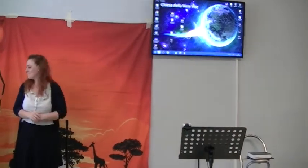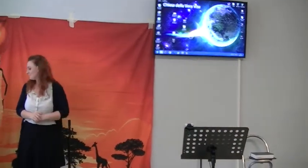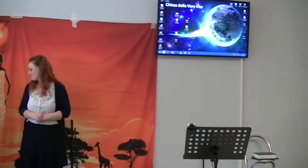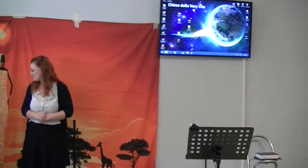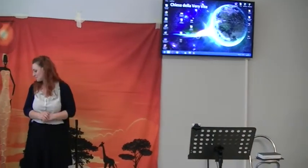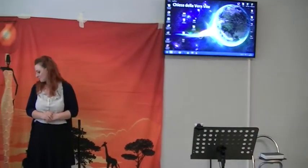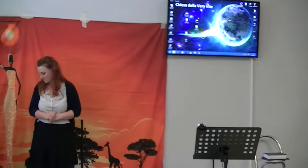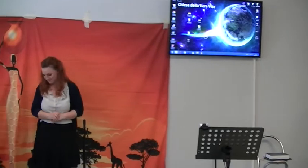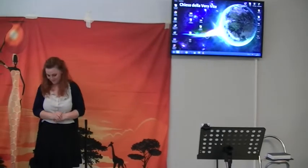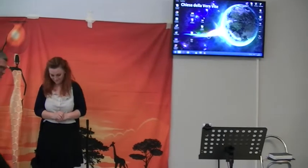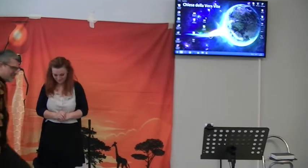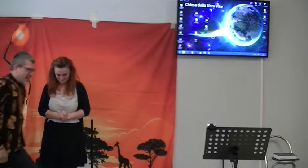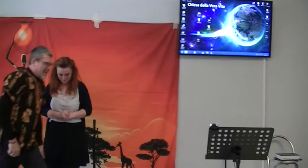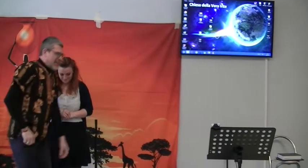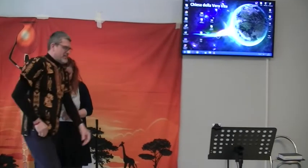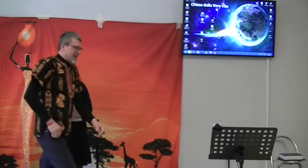Alleluia!